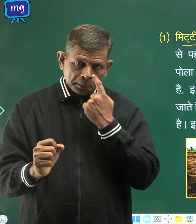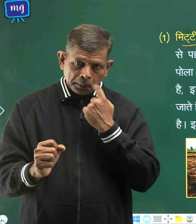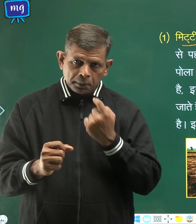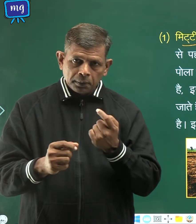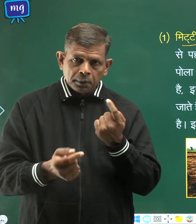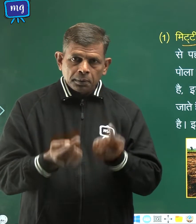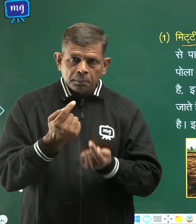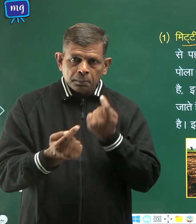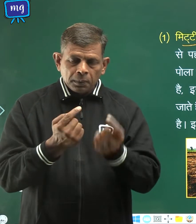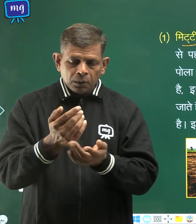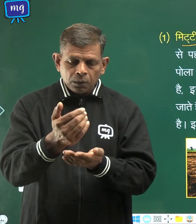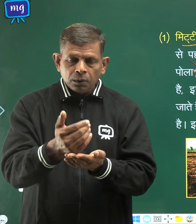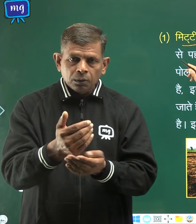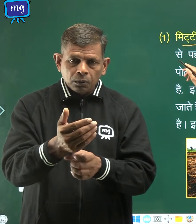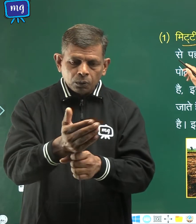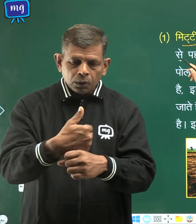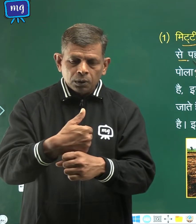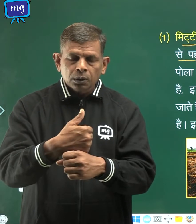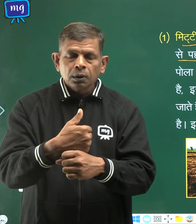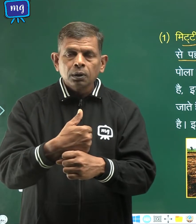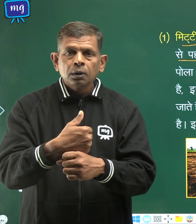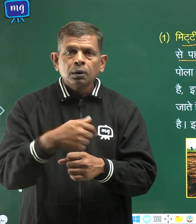फसल उगाने से पहले